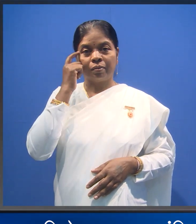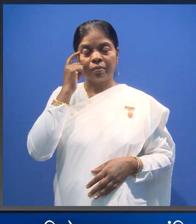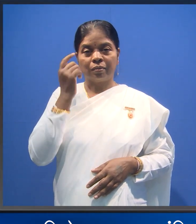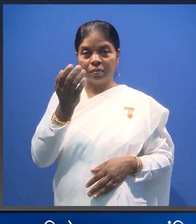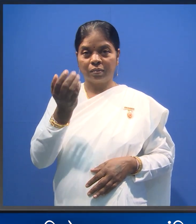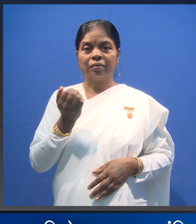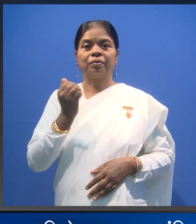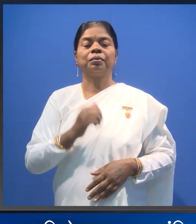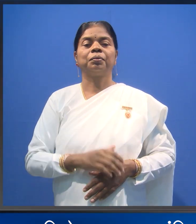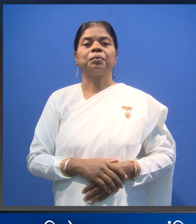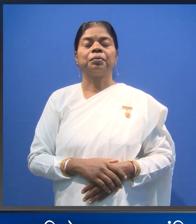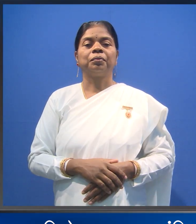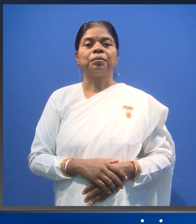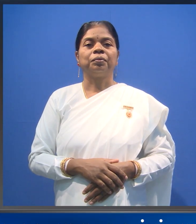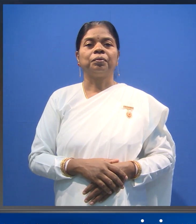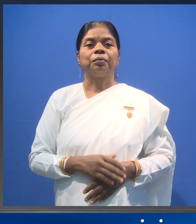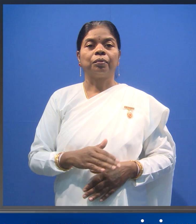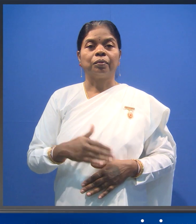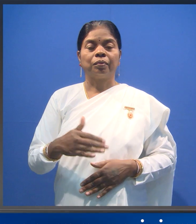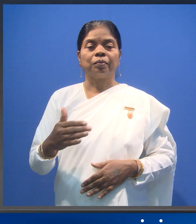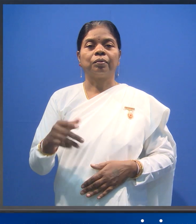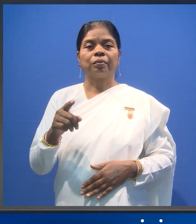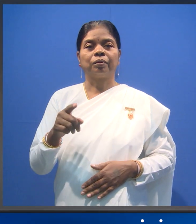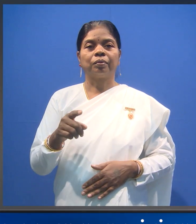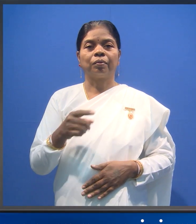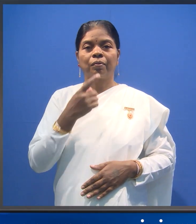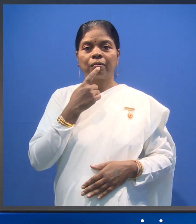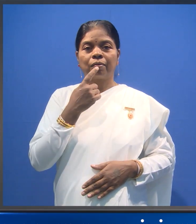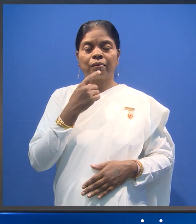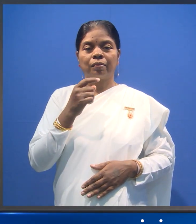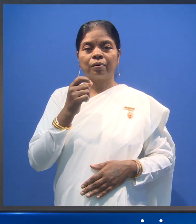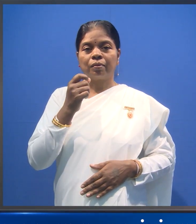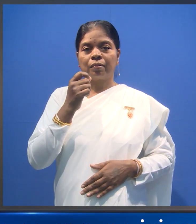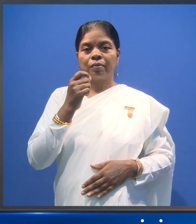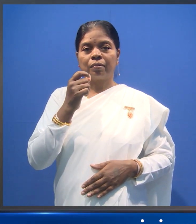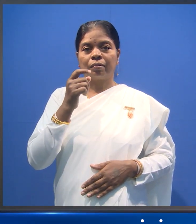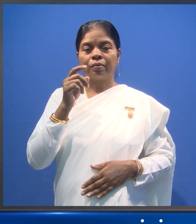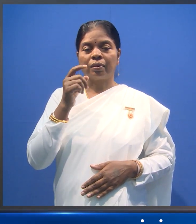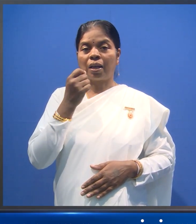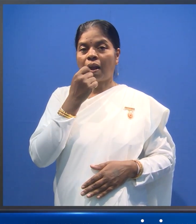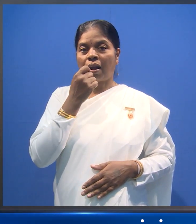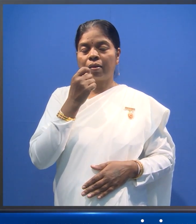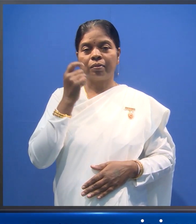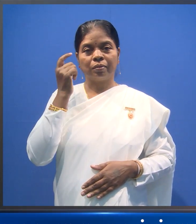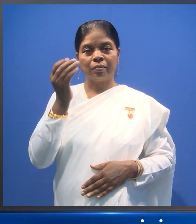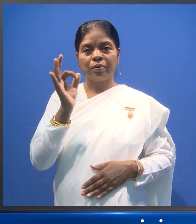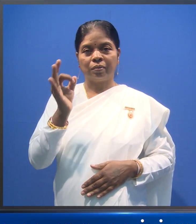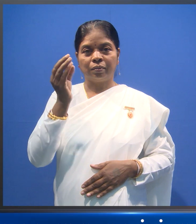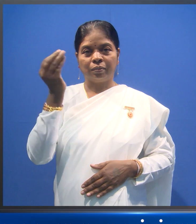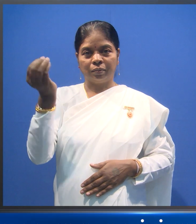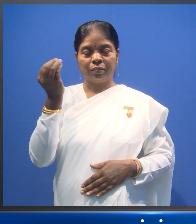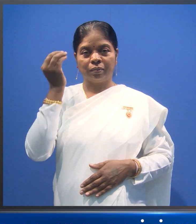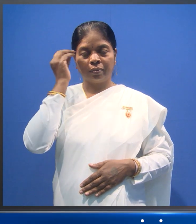दगडांविषयी माहिती मिळाली. हळूहळू त्याला लाल रंगाच्या दगडांचे चांगले ज्ञान प्राप्त